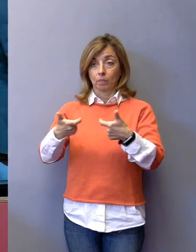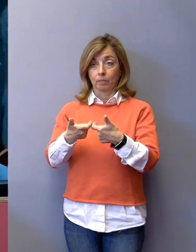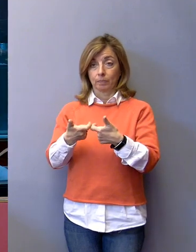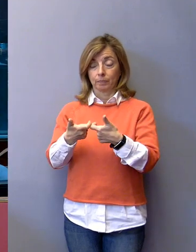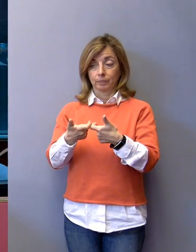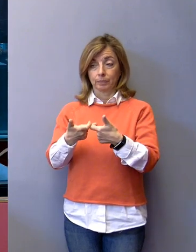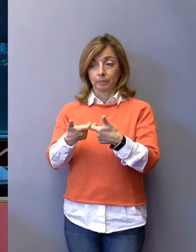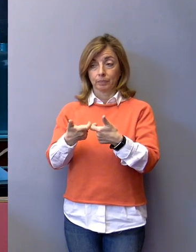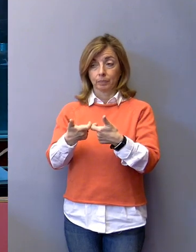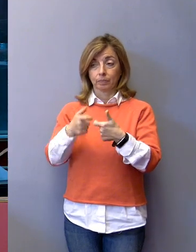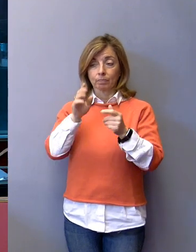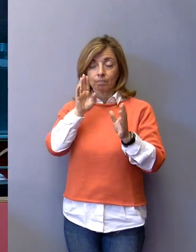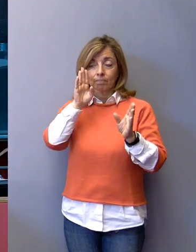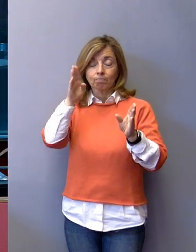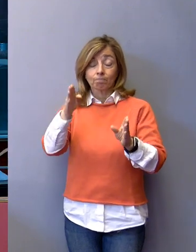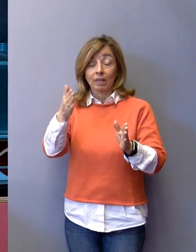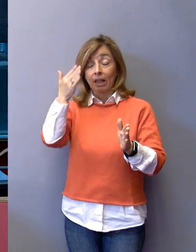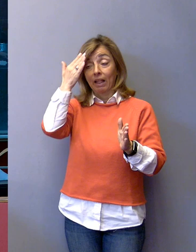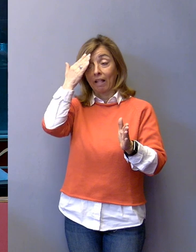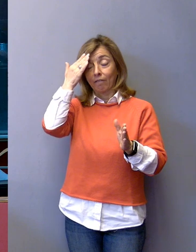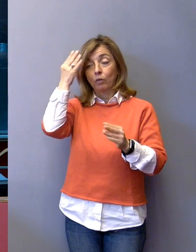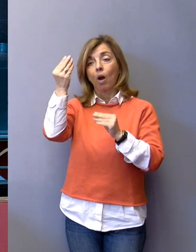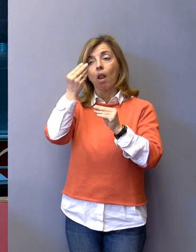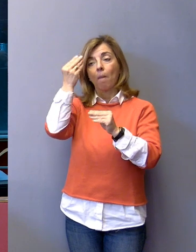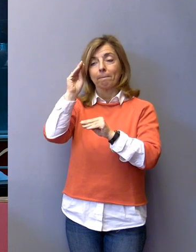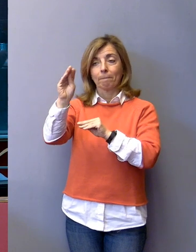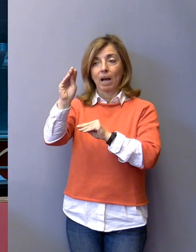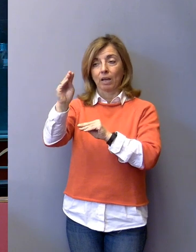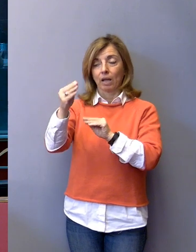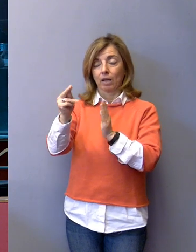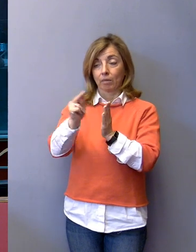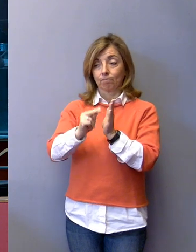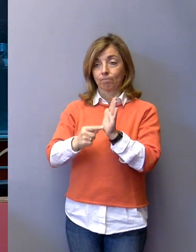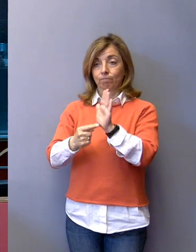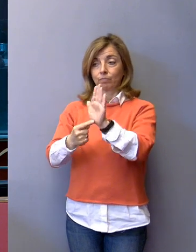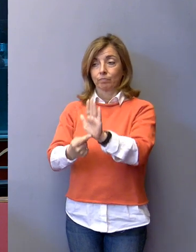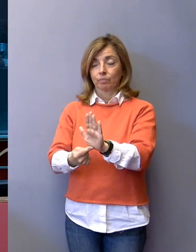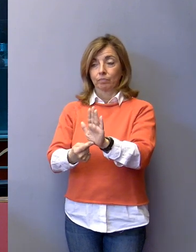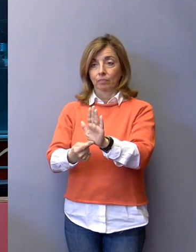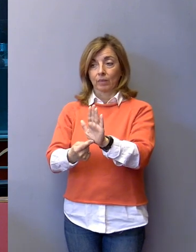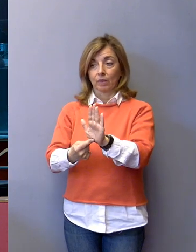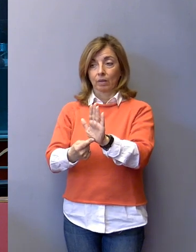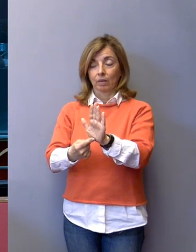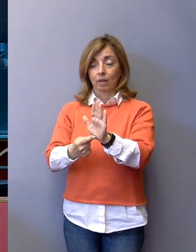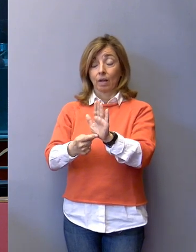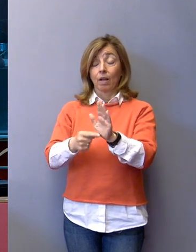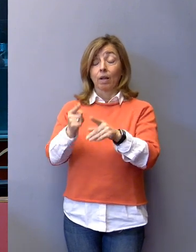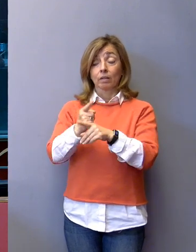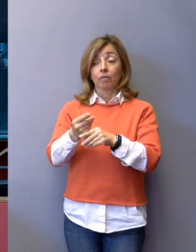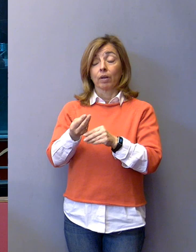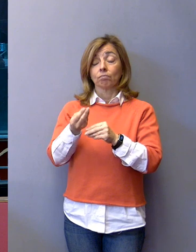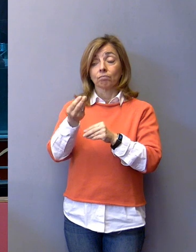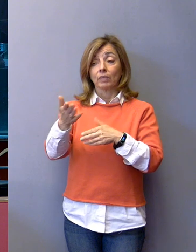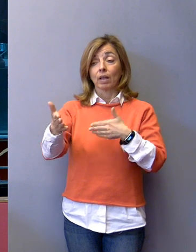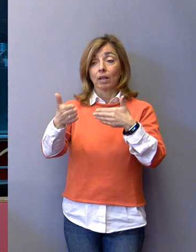un eventuale parere da presentare al call entro venerdì 21